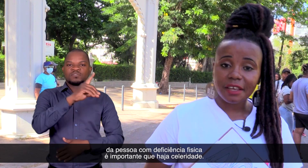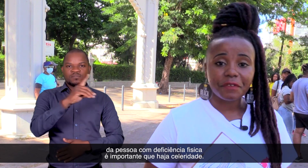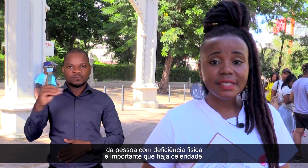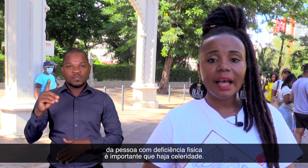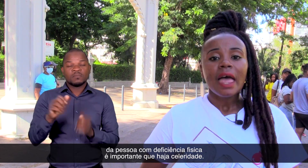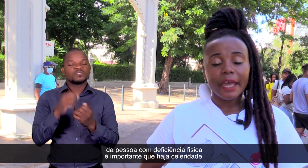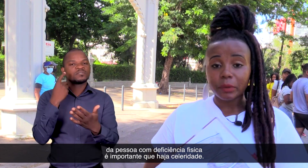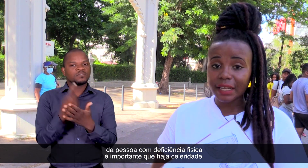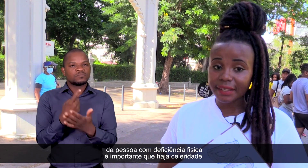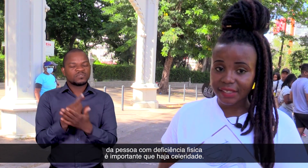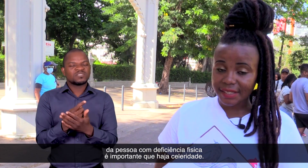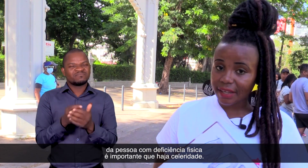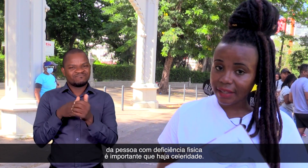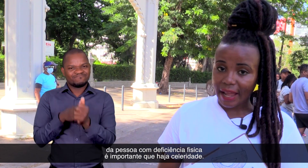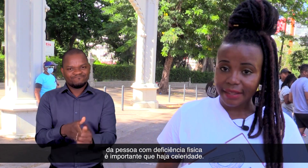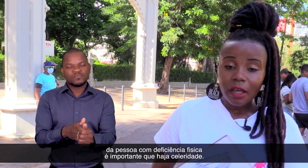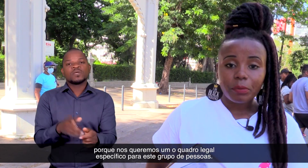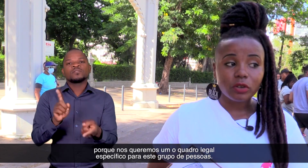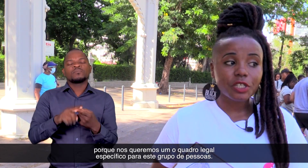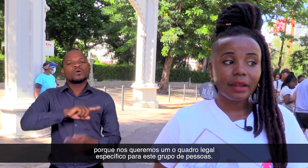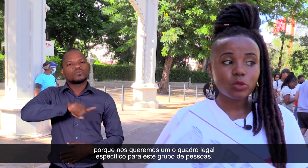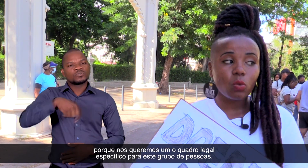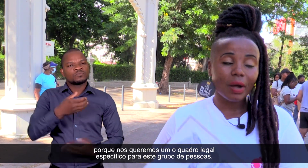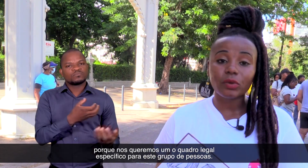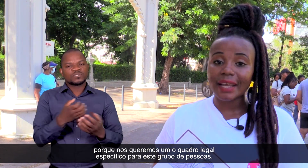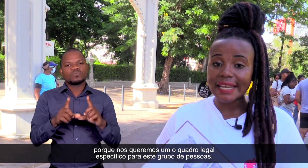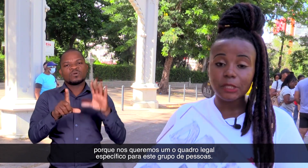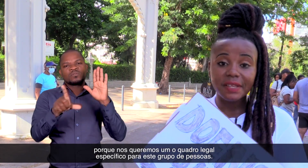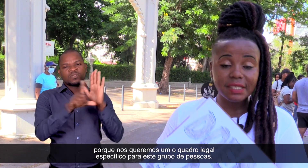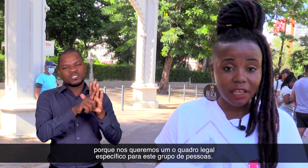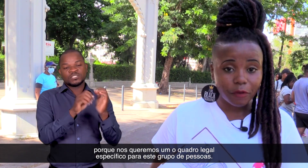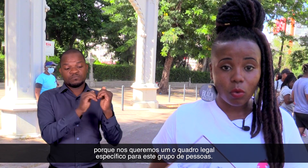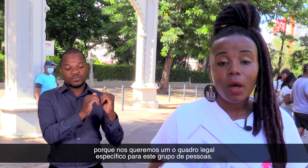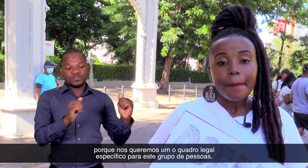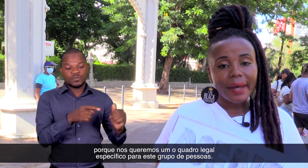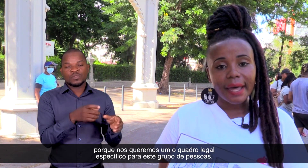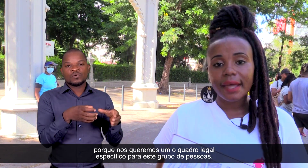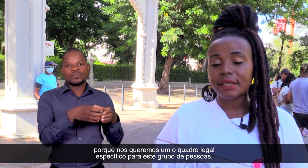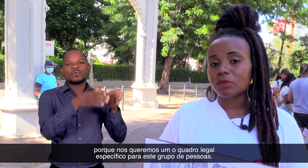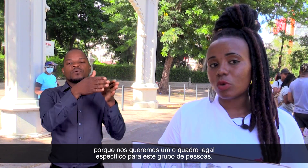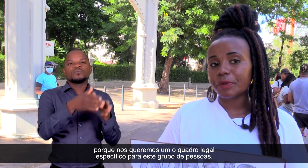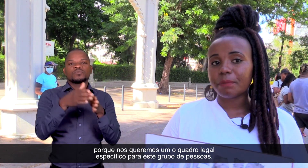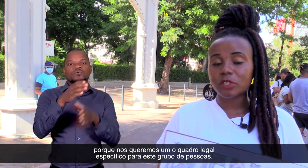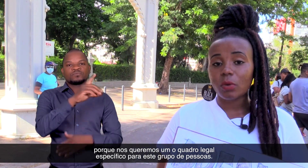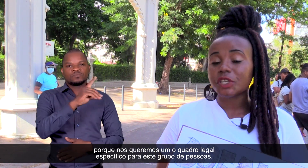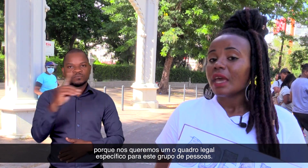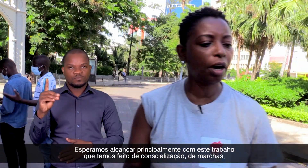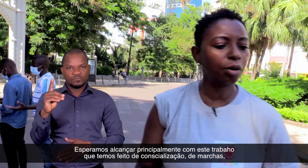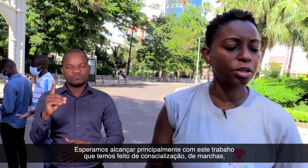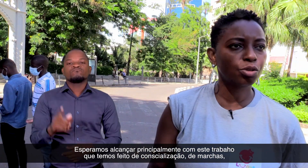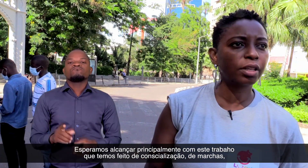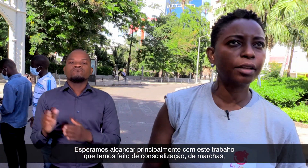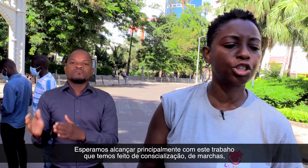deficiência física. É importante que haja celeridade, porque nós queremos um quadro legal específico para este grupo de pessoas.